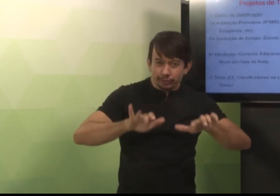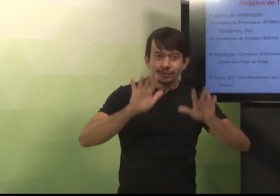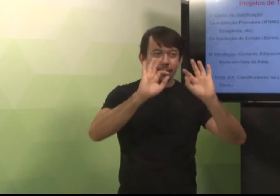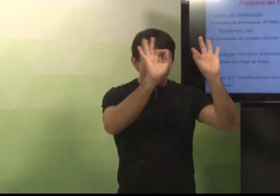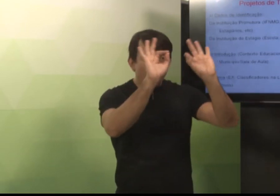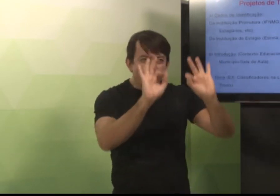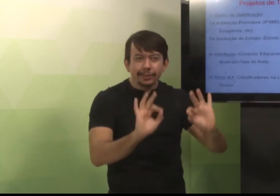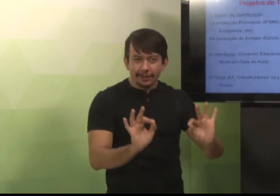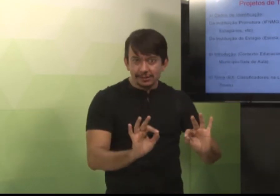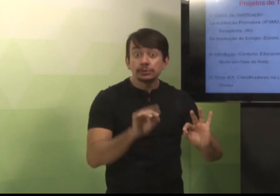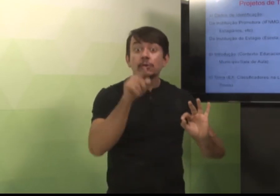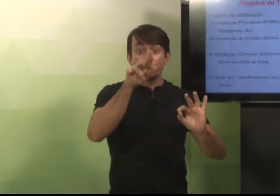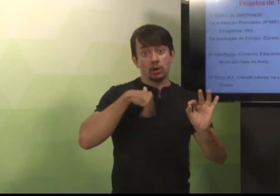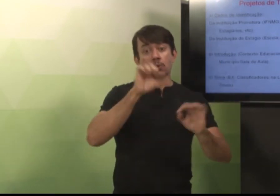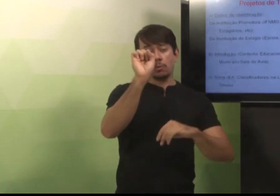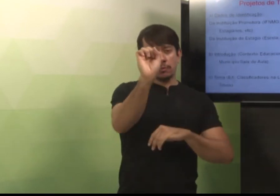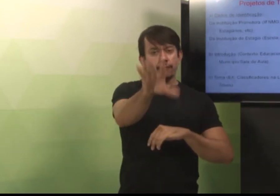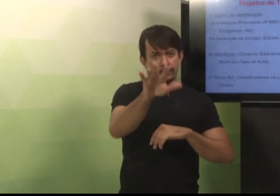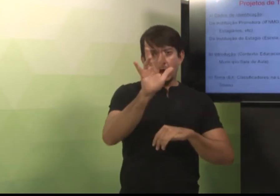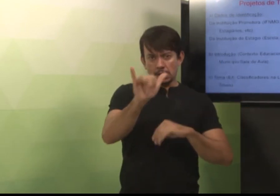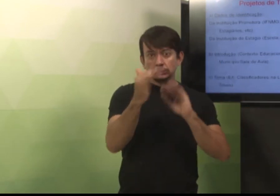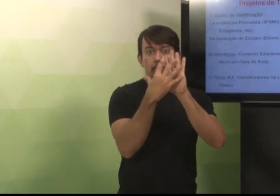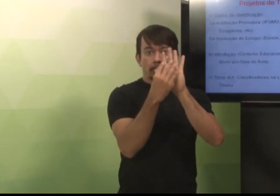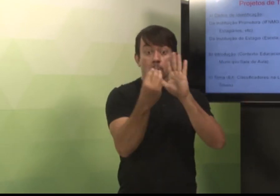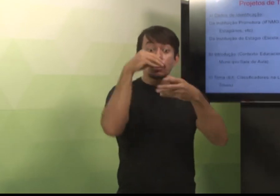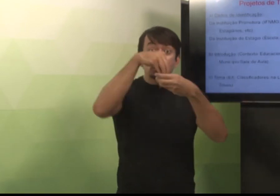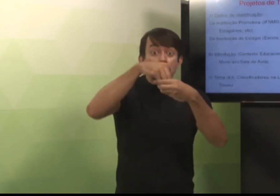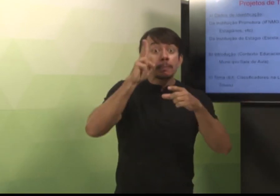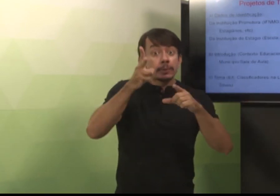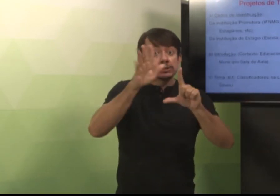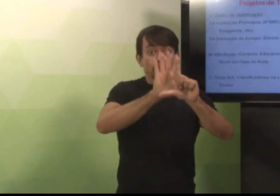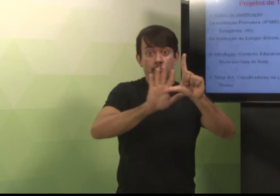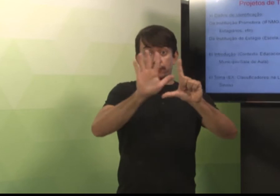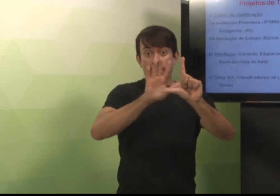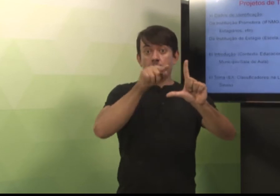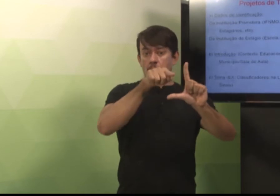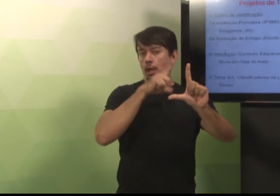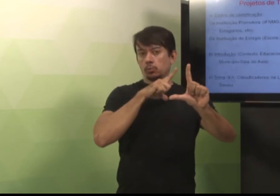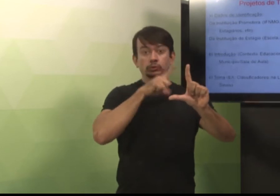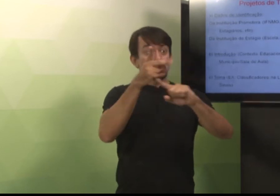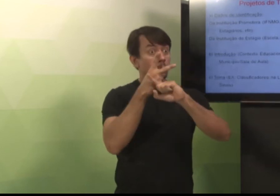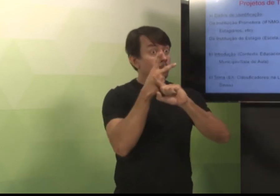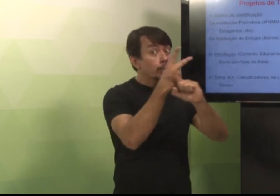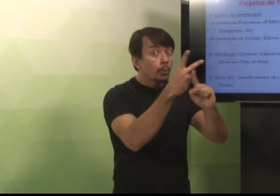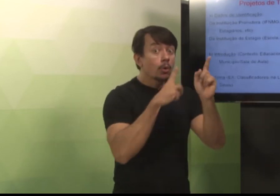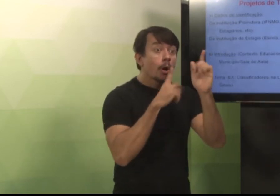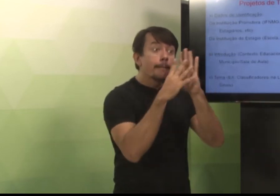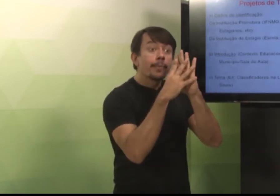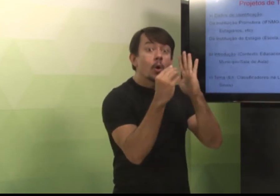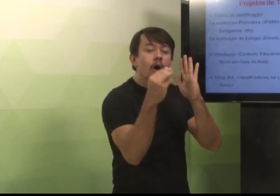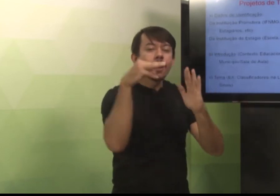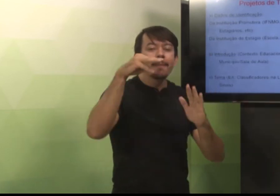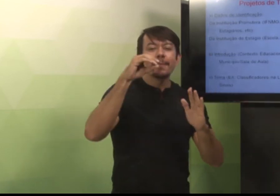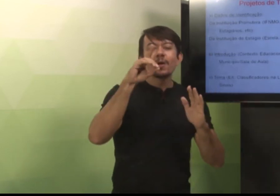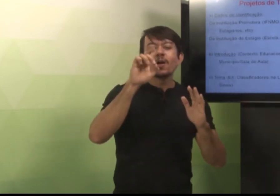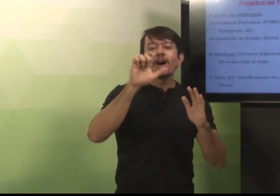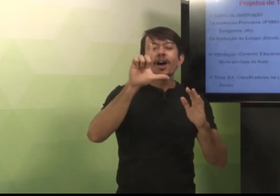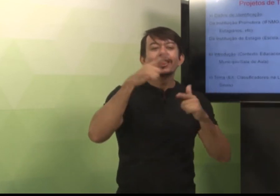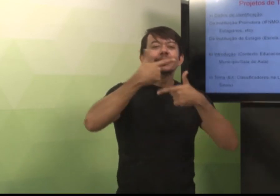organizar? Estará no Word, vocês irão preencher. Vou mandar para vocês o modelo. Estará disponível no AVA.